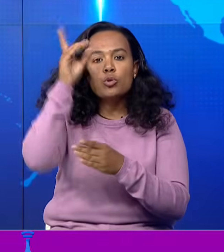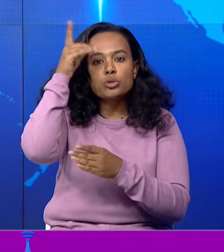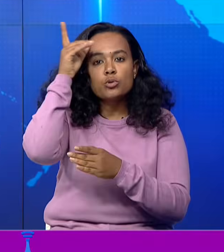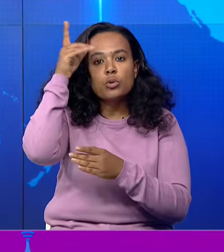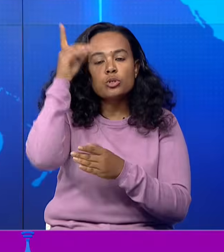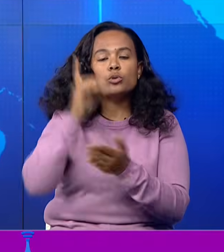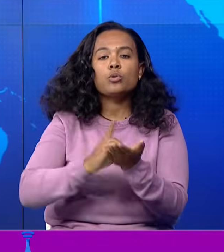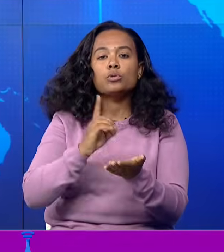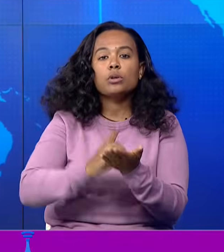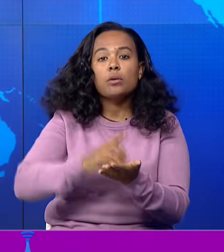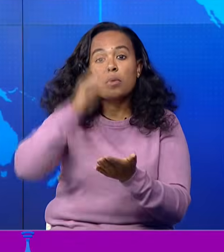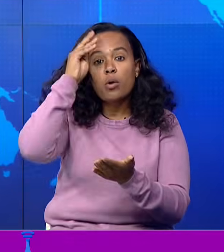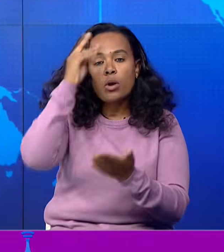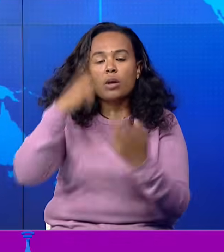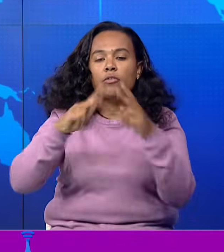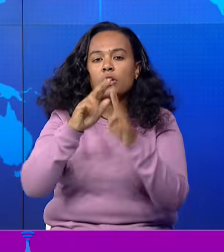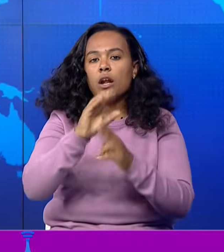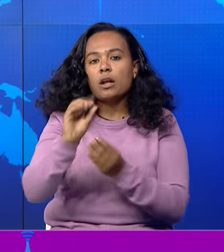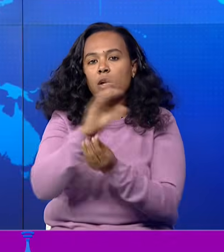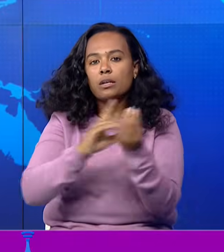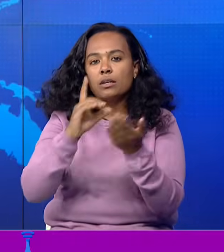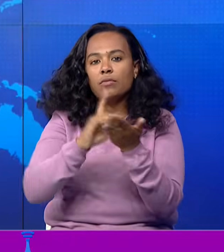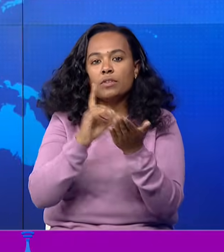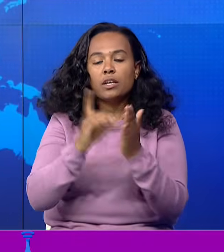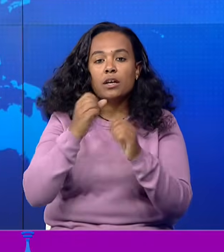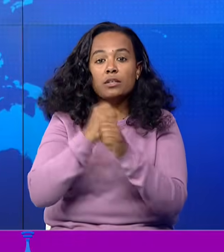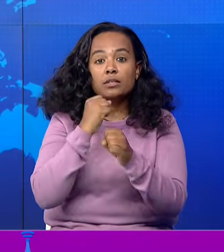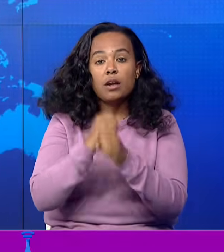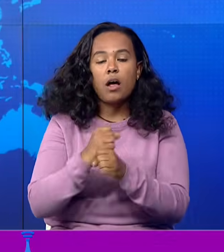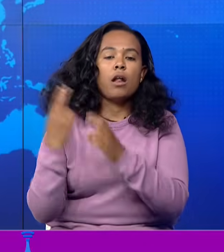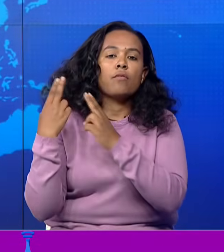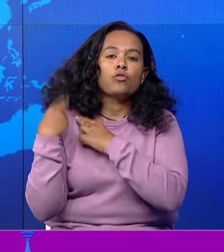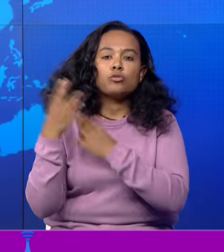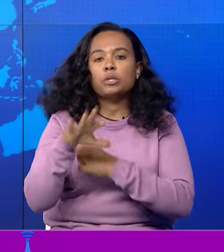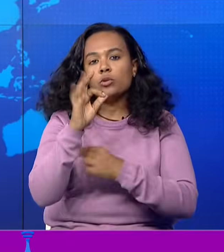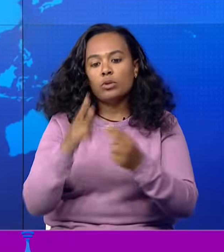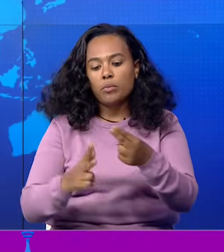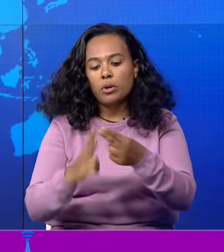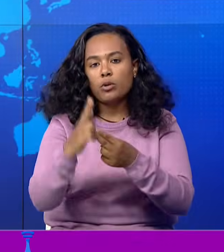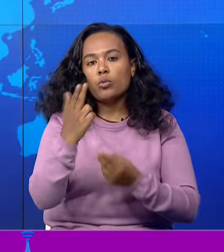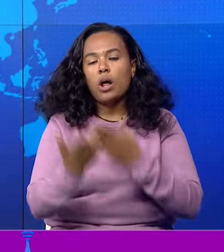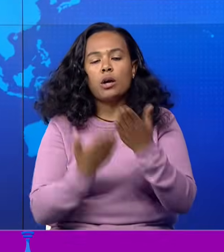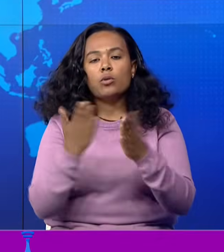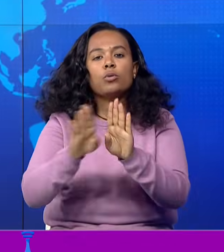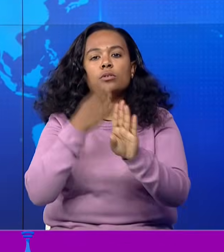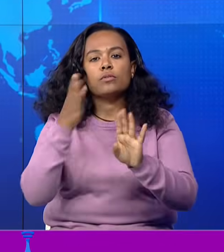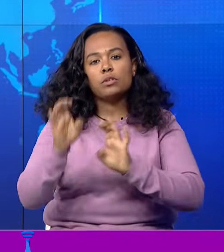ዶክተር መኩሪያ ኃይሌን ጨምሮ የፌዴራልና የክልል ከፍተኛ የሥራ ኃላፊዎች በተገኙበት ተመርቆ ለአገልግሎት ክፍት